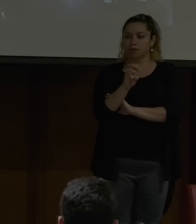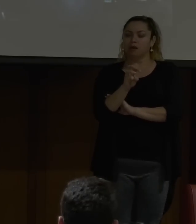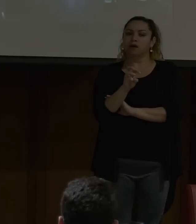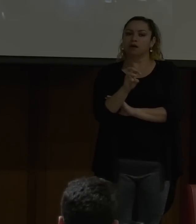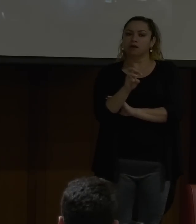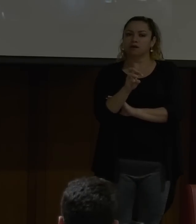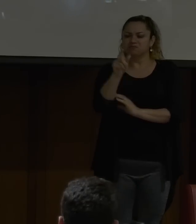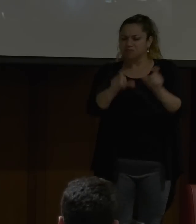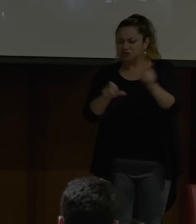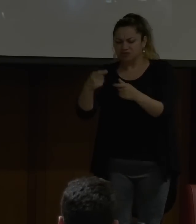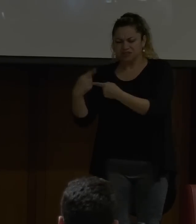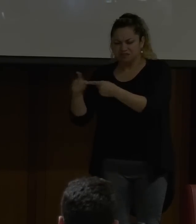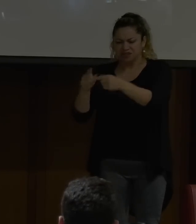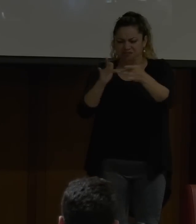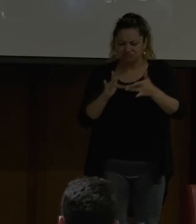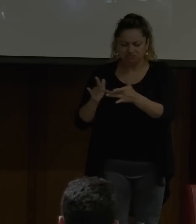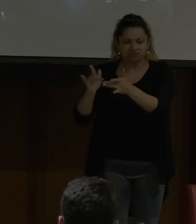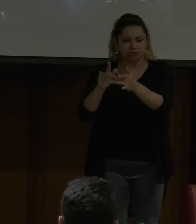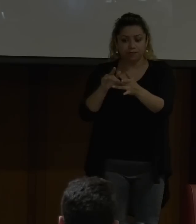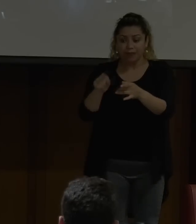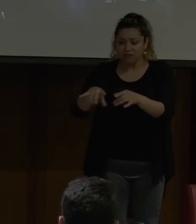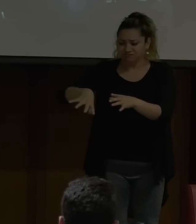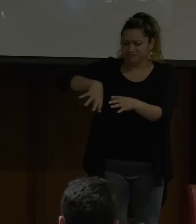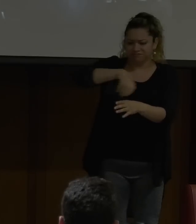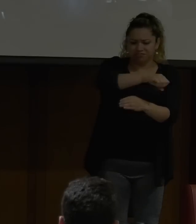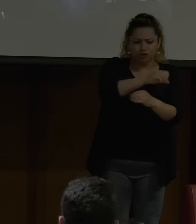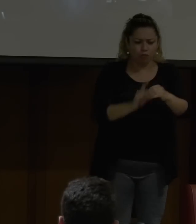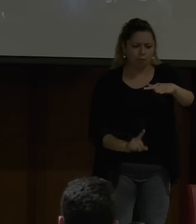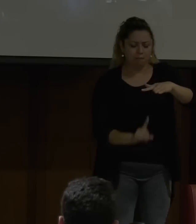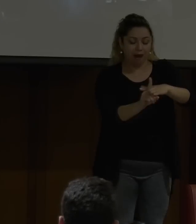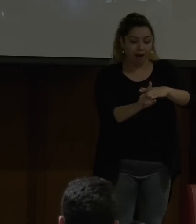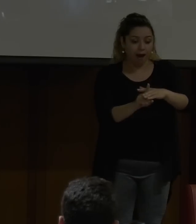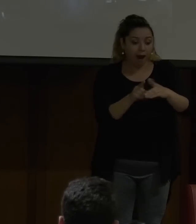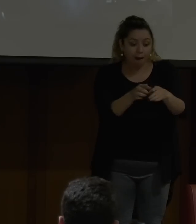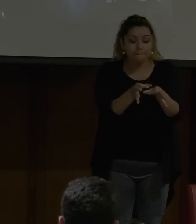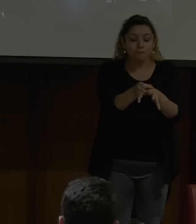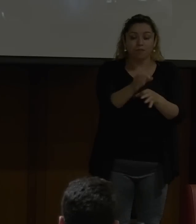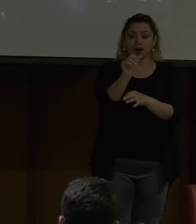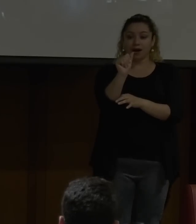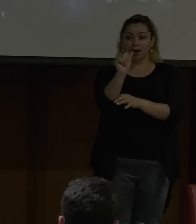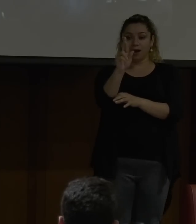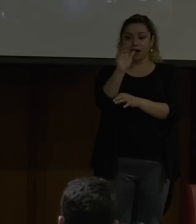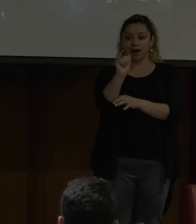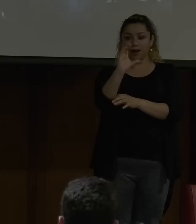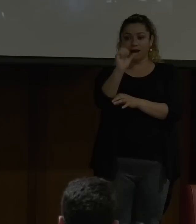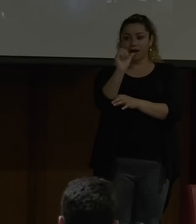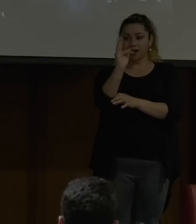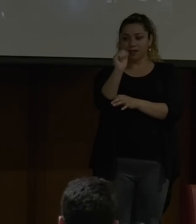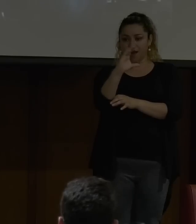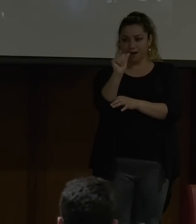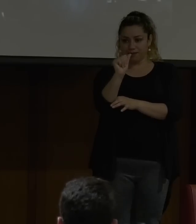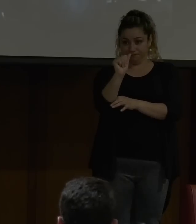como Prudencio Aguilar. Salieron, como sabemos, a fundar Aracataca. En Barrancas nació Luisa